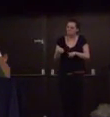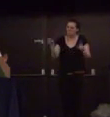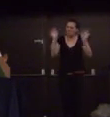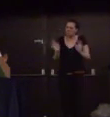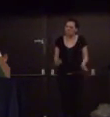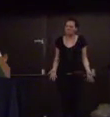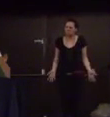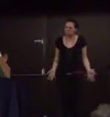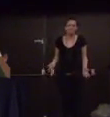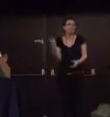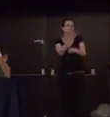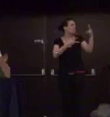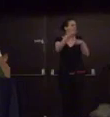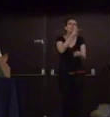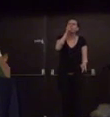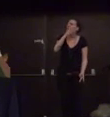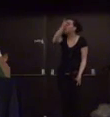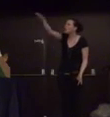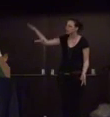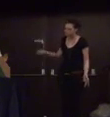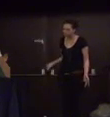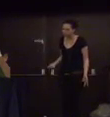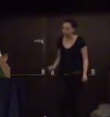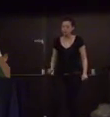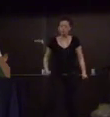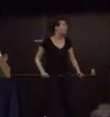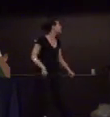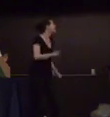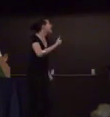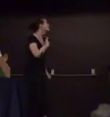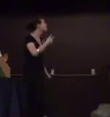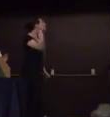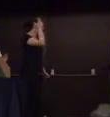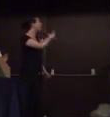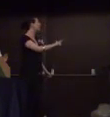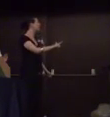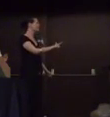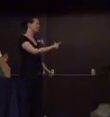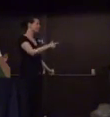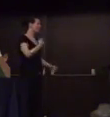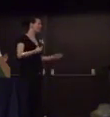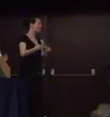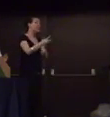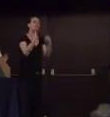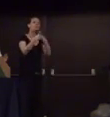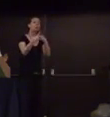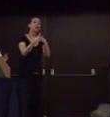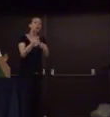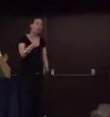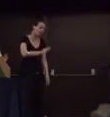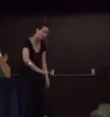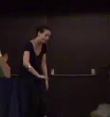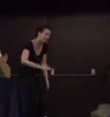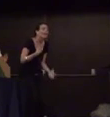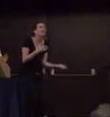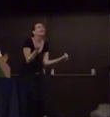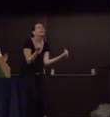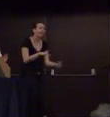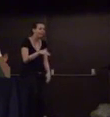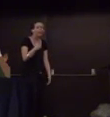Por que você estava feliz? Você estava fazendo vento e prejudicando todas as pessoas. Aí o filho do vento, mas eu consegui. Por